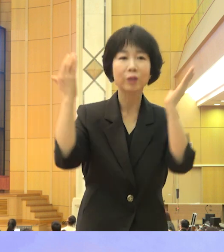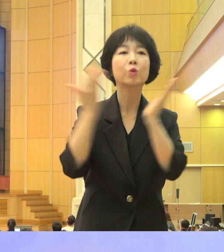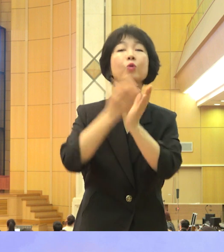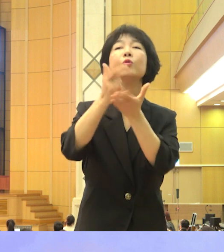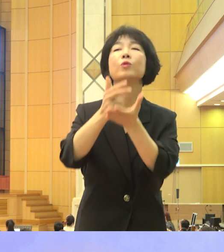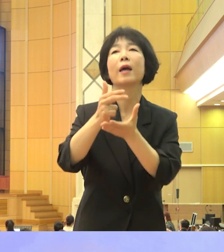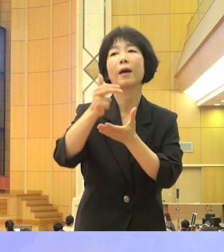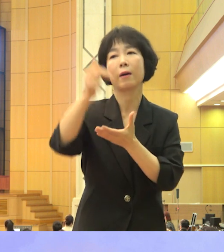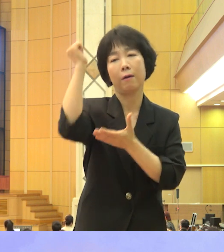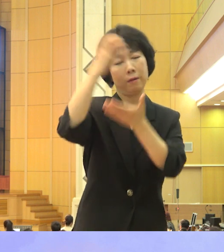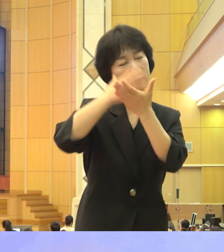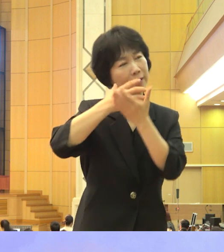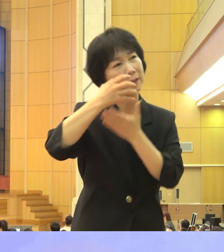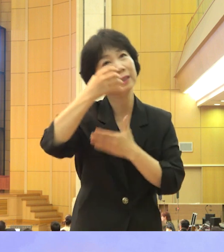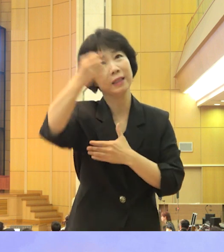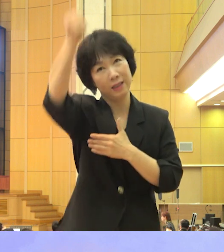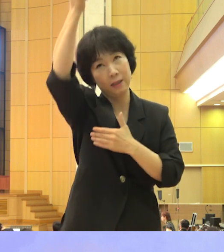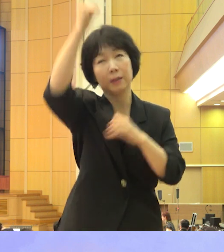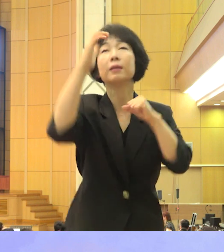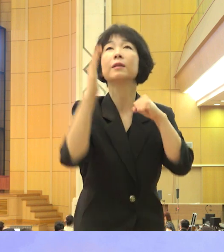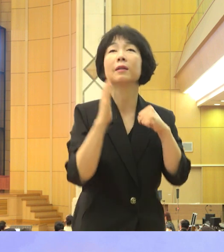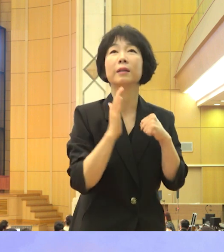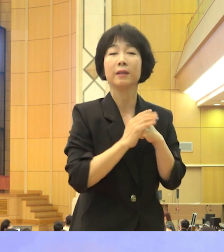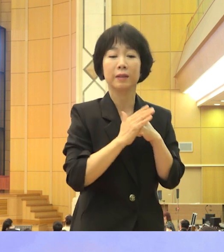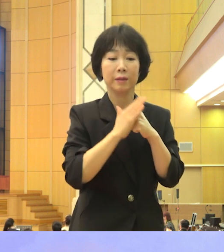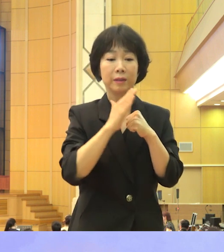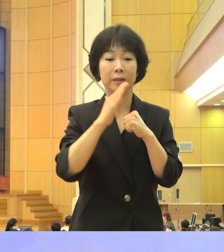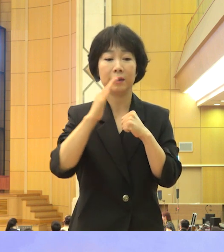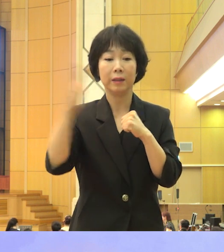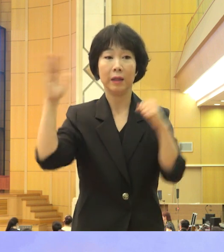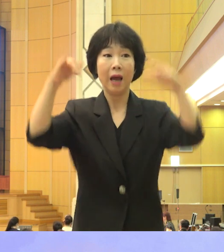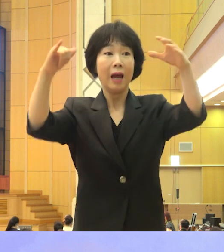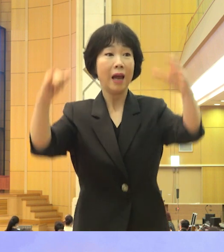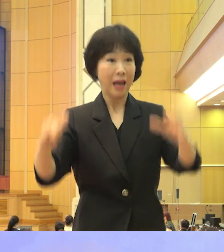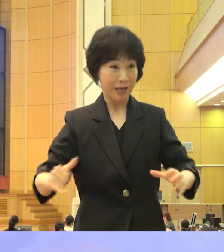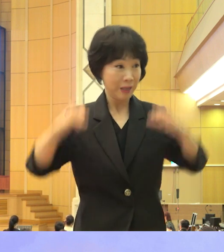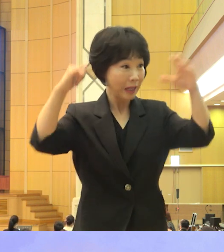호흡마저도 다 주의 것이니